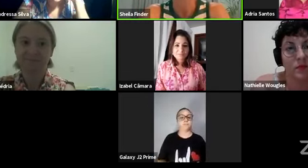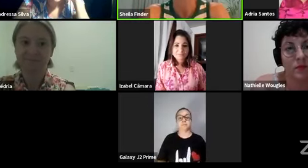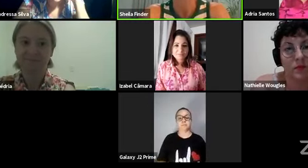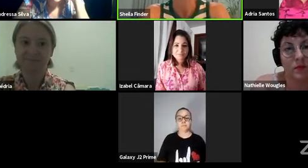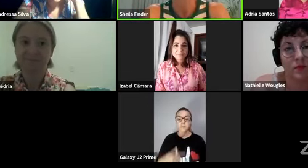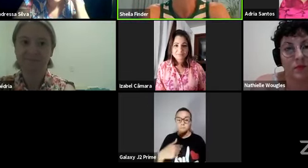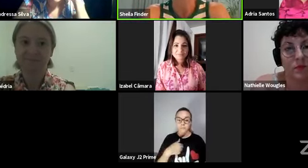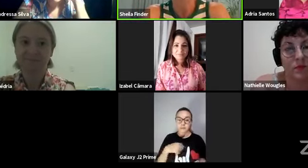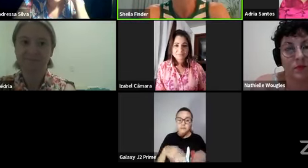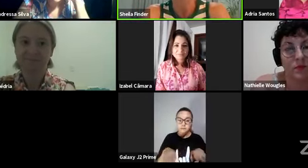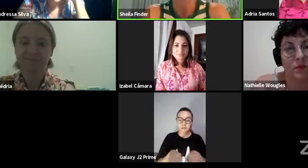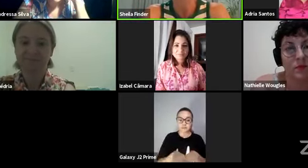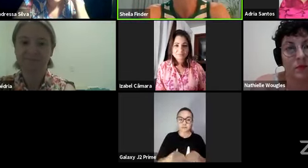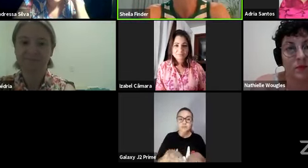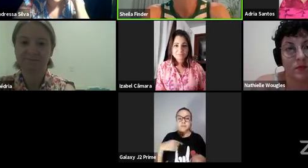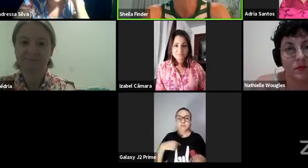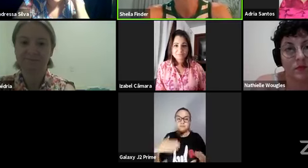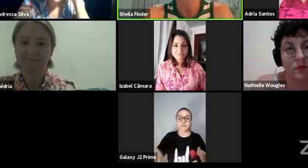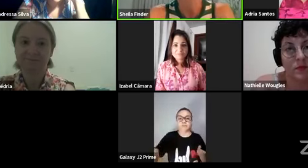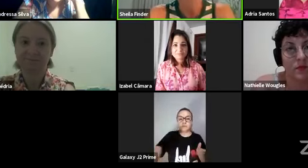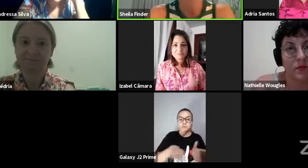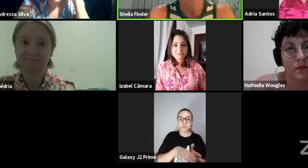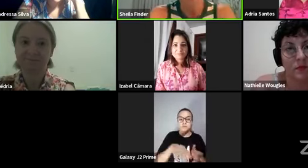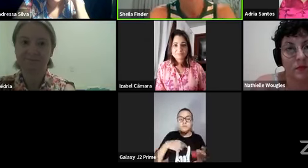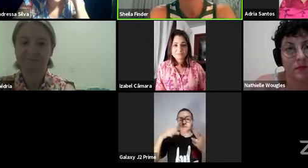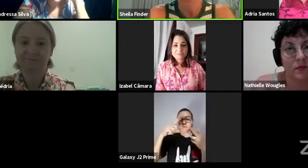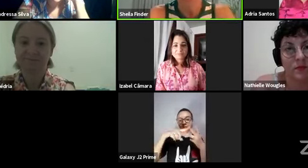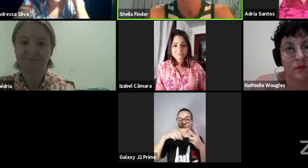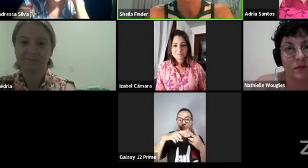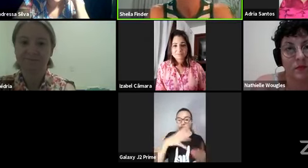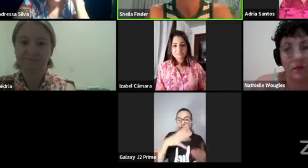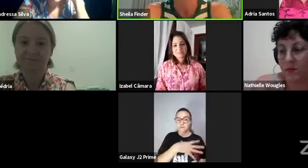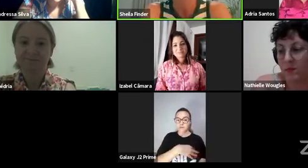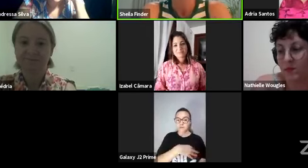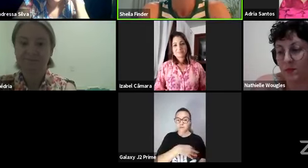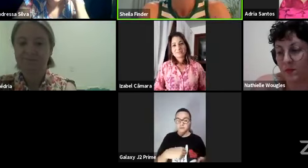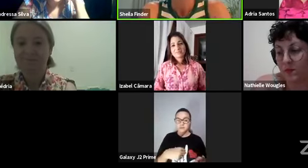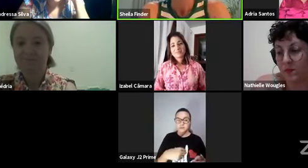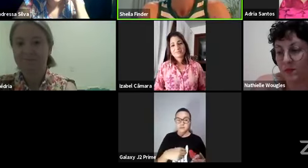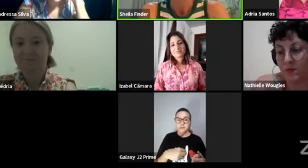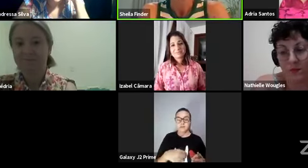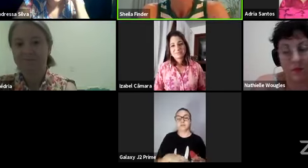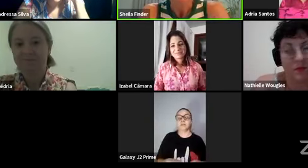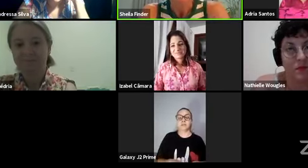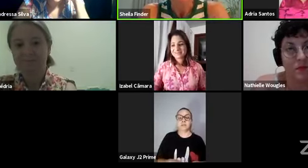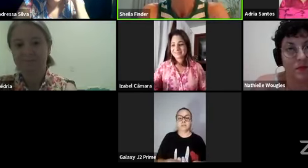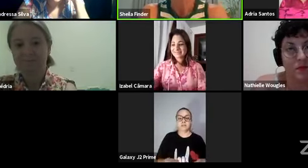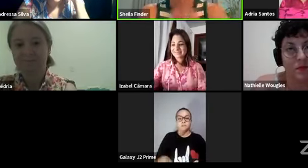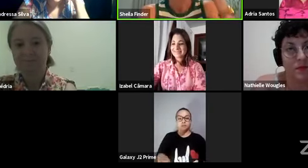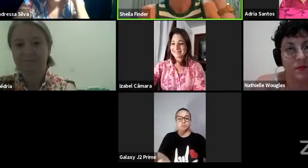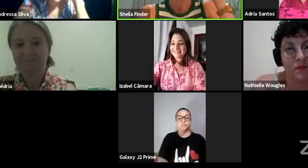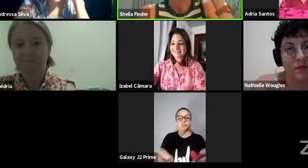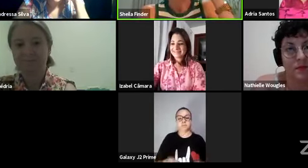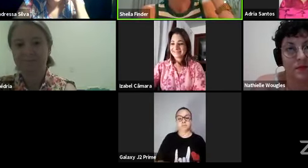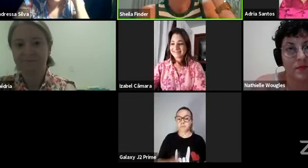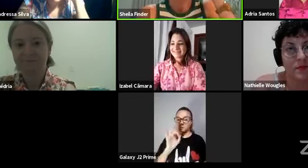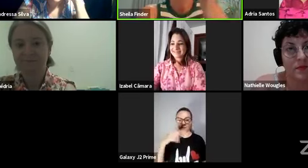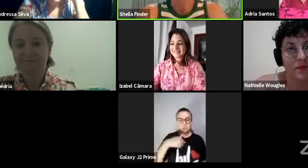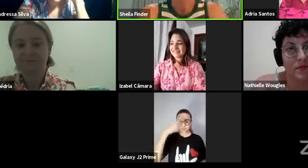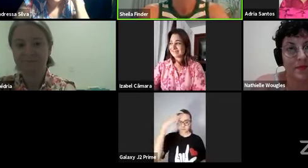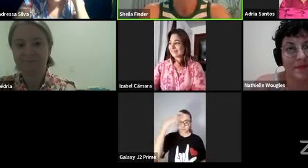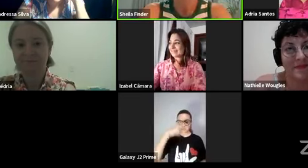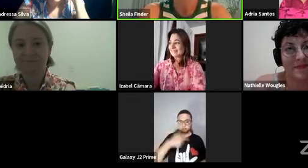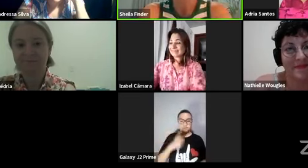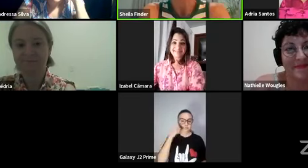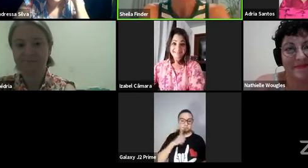E eu, assim que eu cheguei, eu sou a segunda filha de três, somos em três. Só eu de menina, eu e mais dois irmãos.